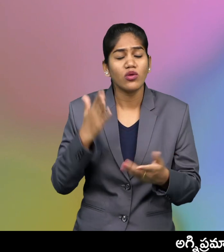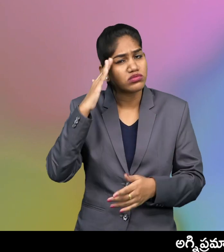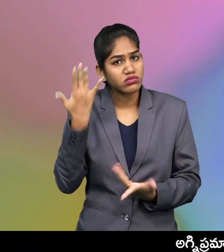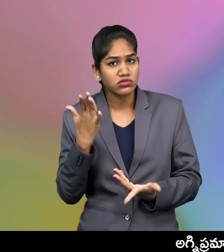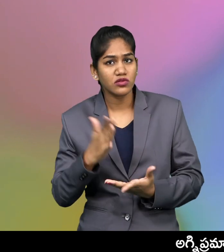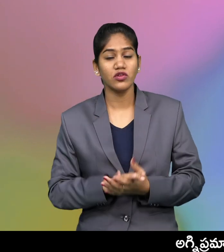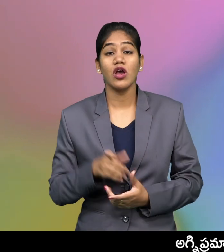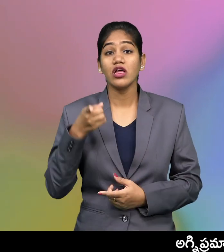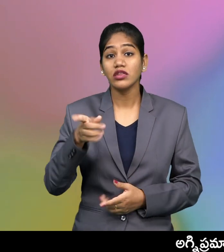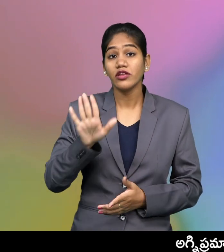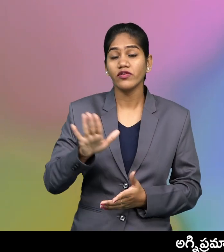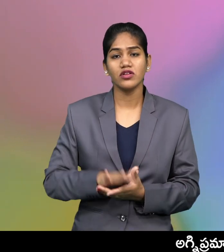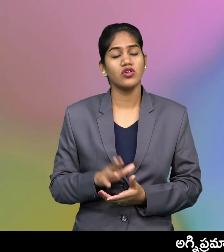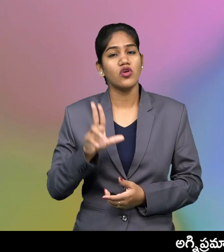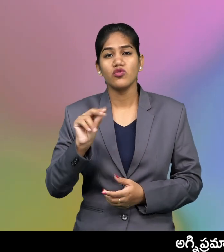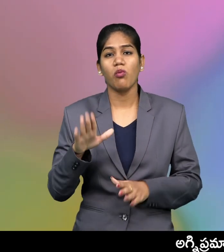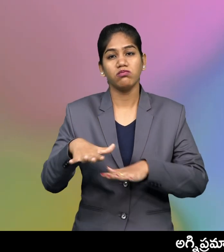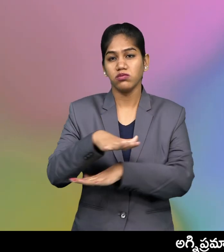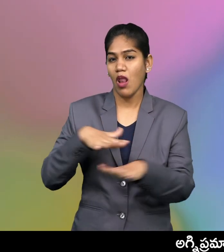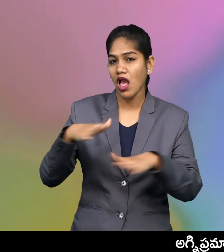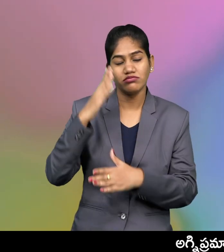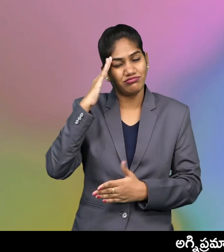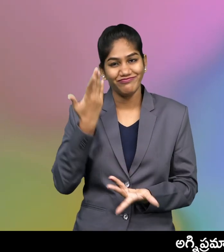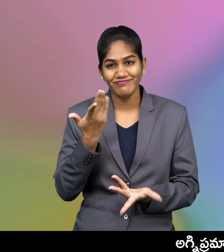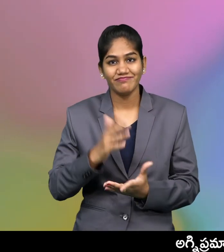అగ్ని ప్రమాదానికి ఎటువంటి సన్నాహాలు లేకపోవడం